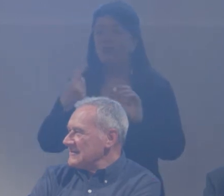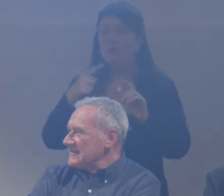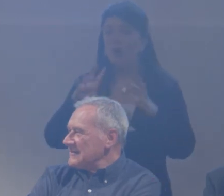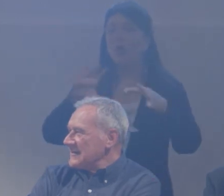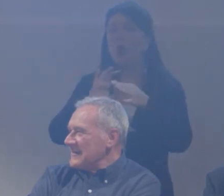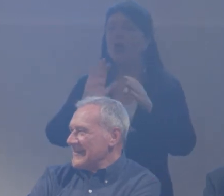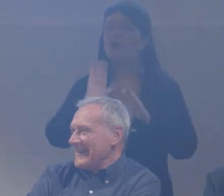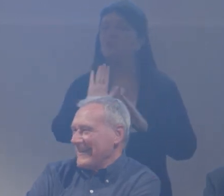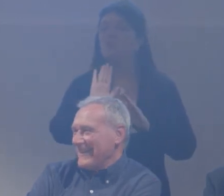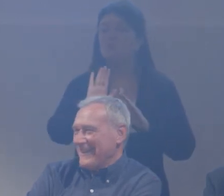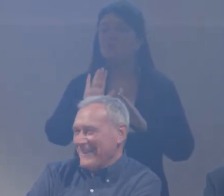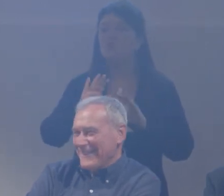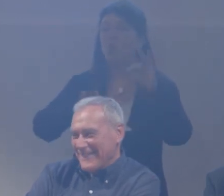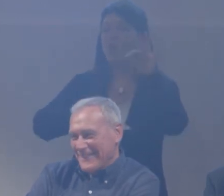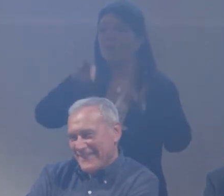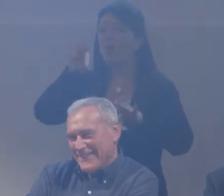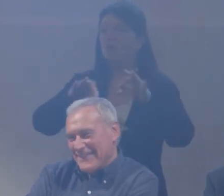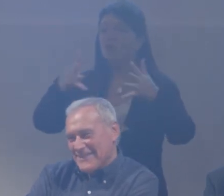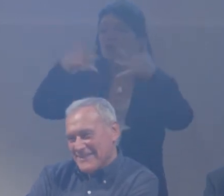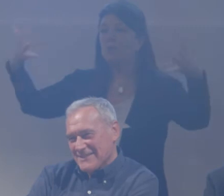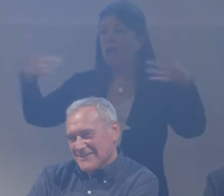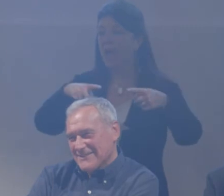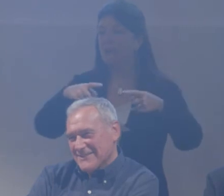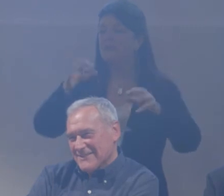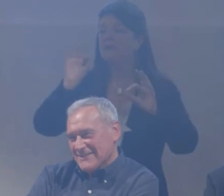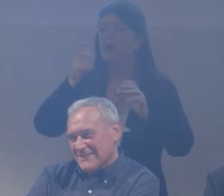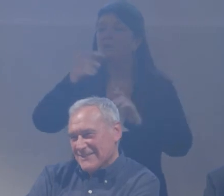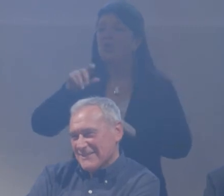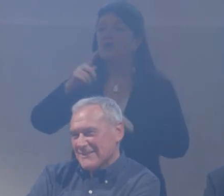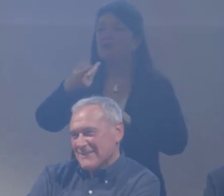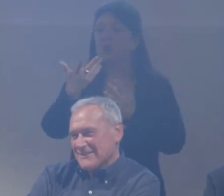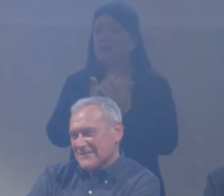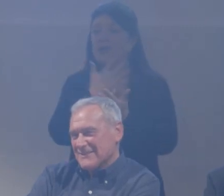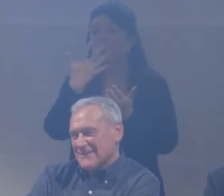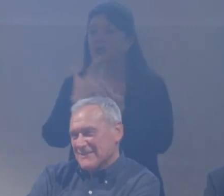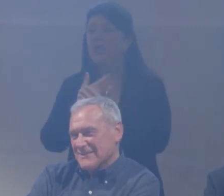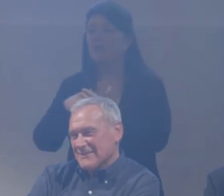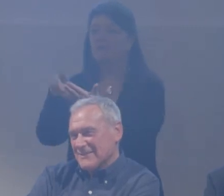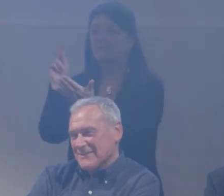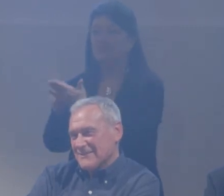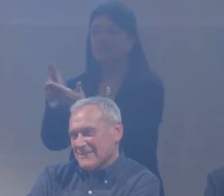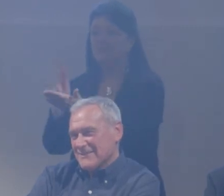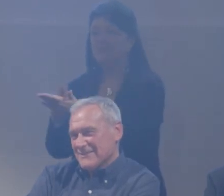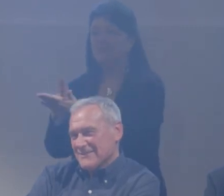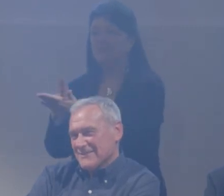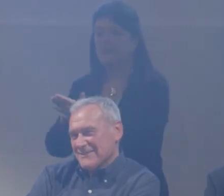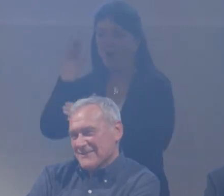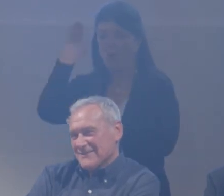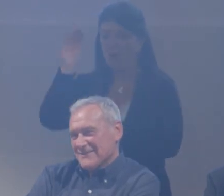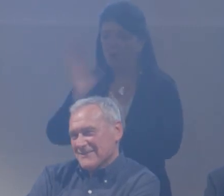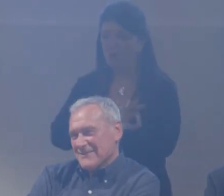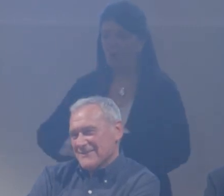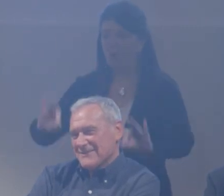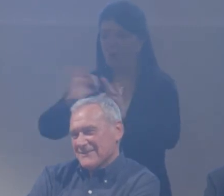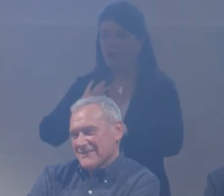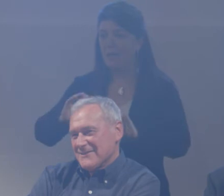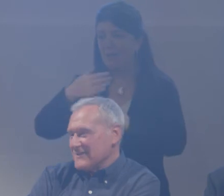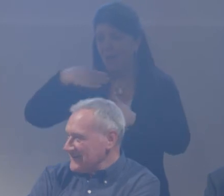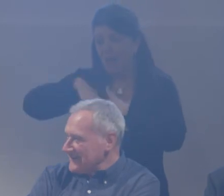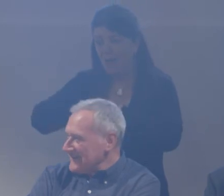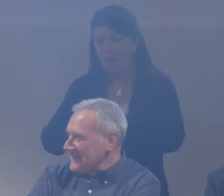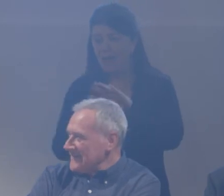ogni volta che mi racconta delle cose io dico, ma porca, segno, ci sarà un giorno che lo registro di nascosto e mi scrivo la sceneggiatura, sempre